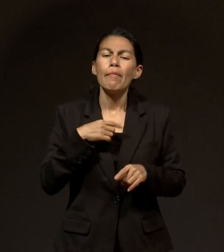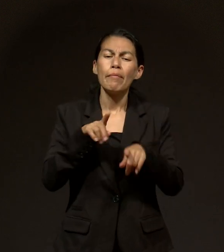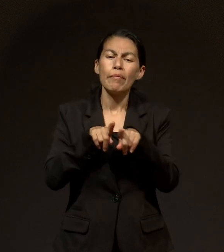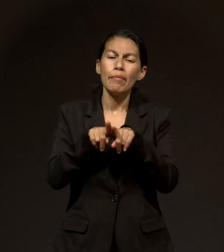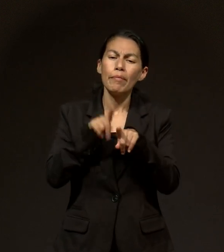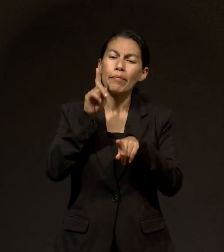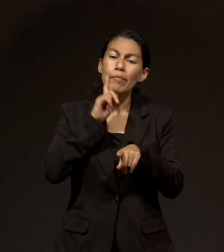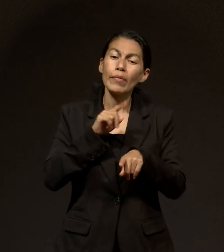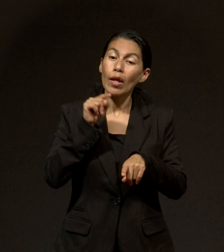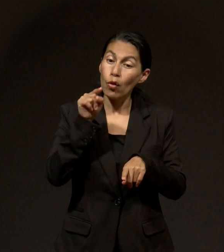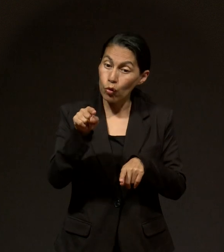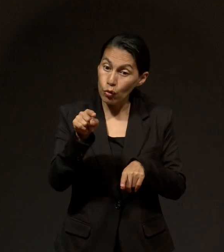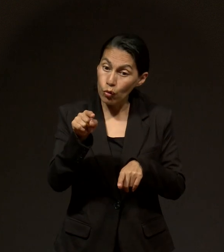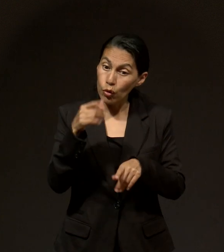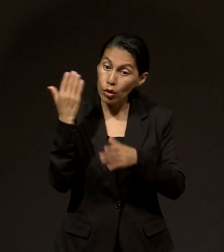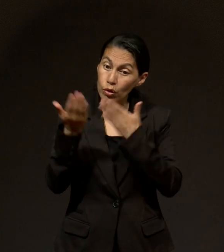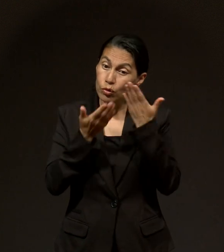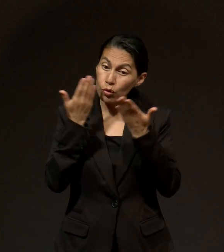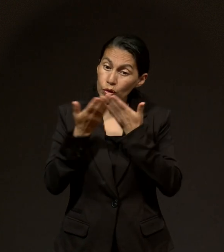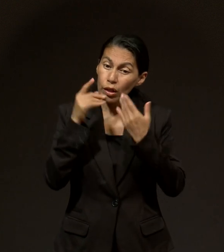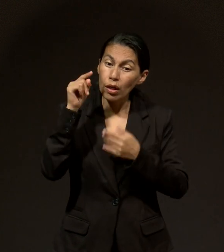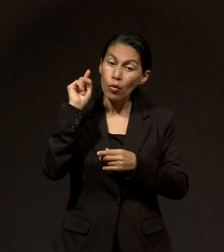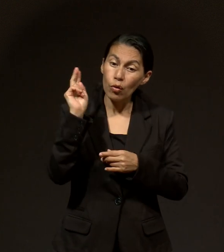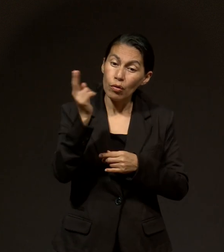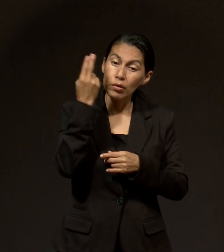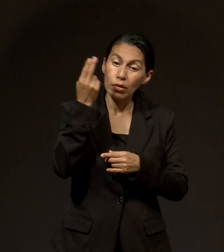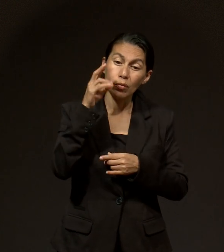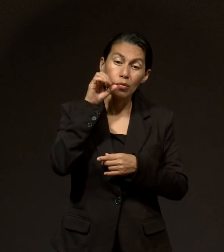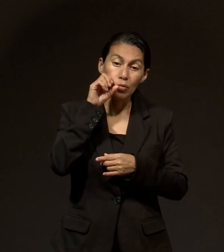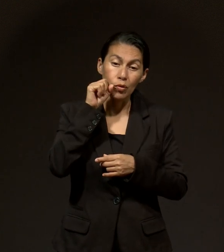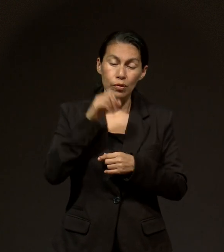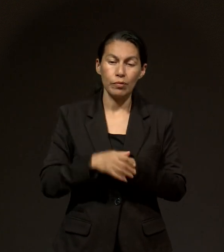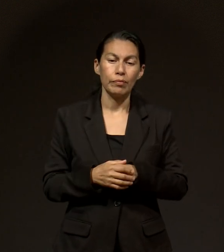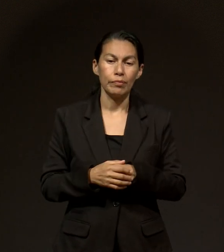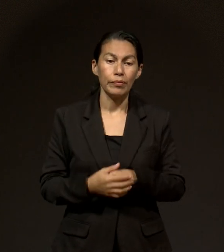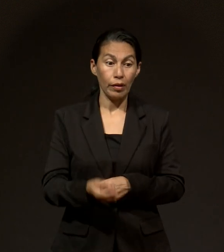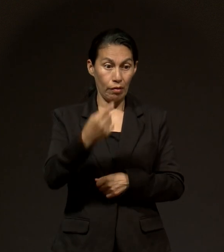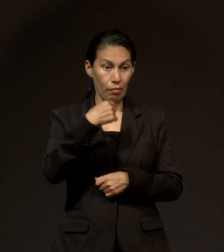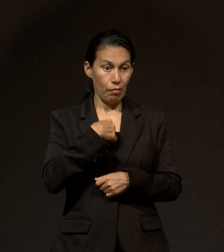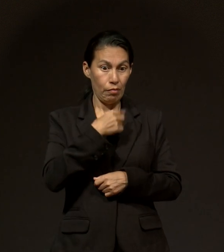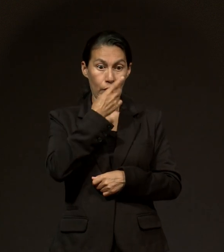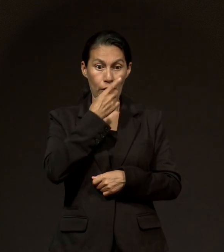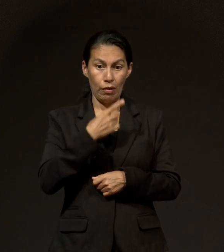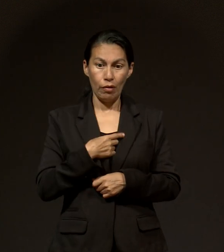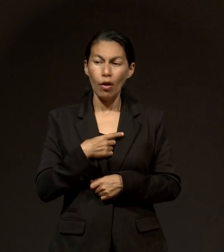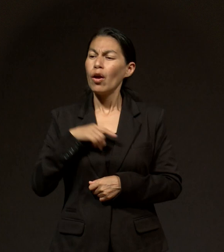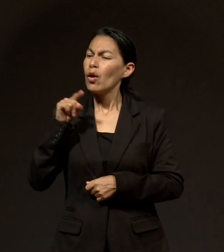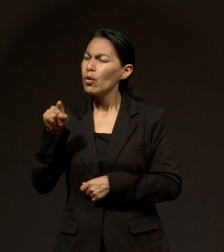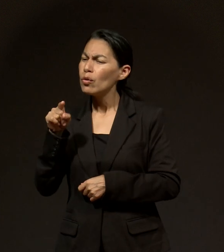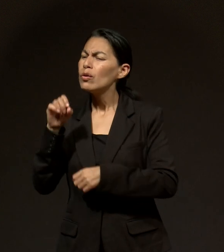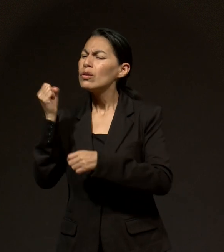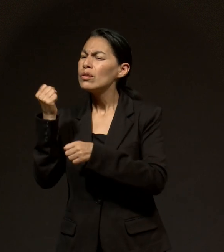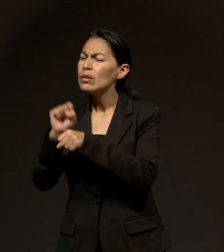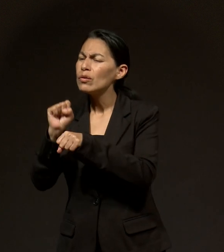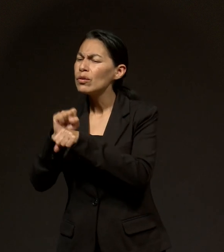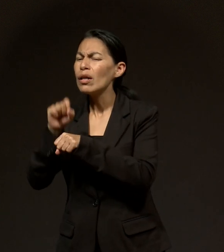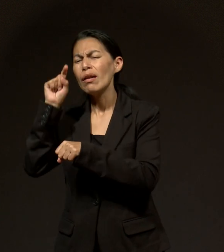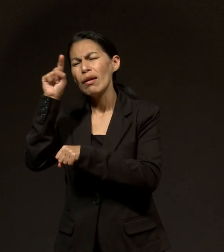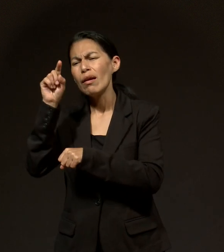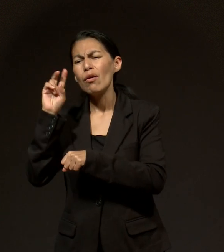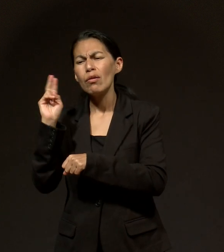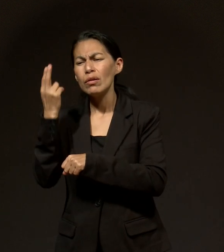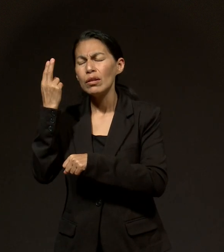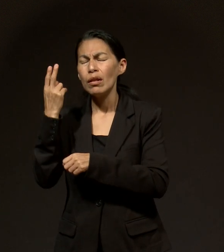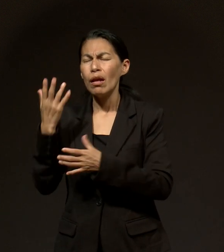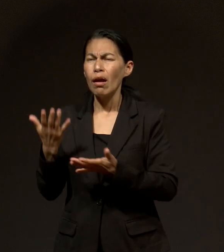en la Universidad de Montemorelos. Ella vino a estudiar enfermería y me dijo a mí, y tú vas a estudiar la secundaria